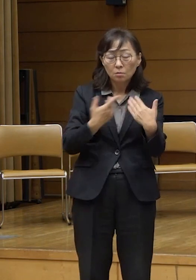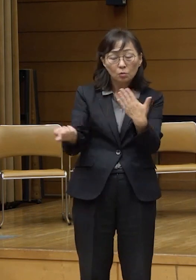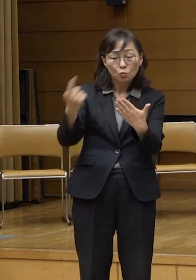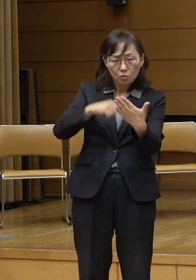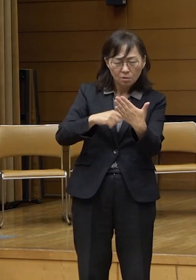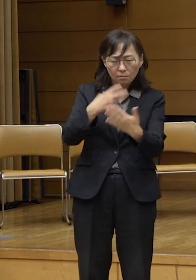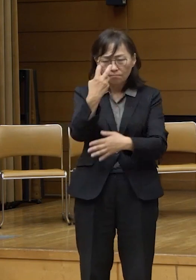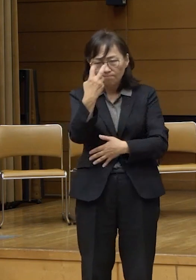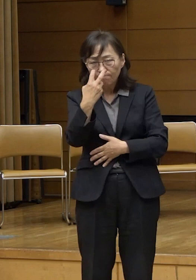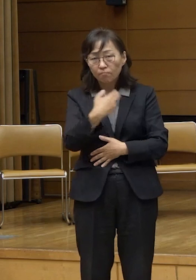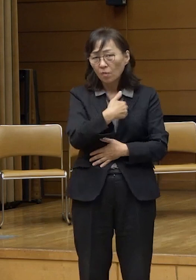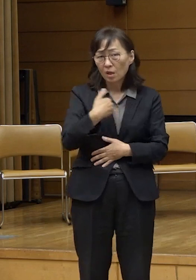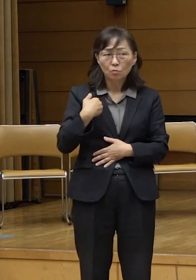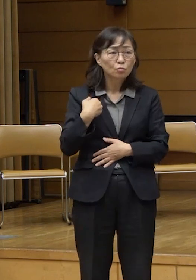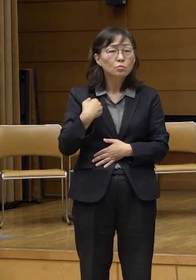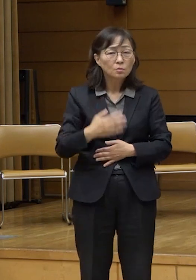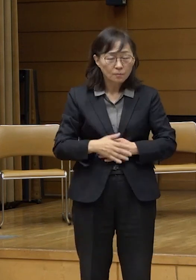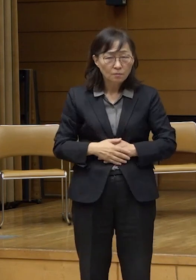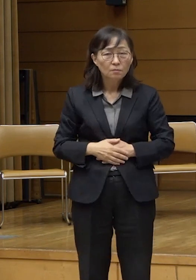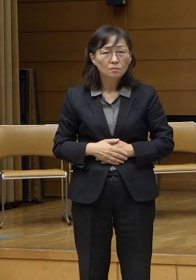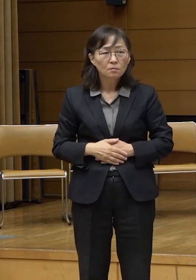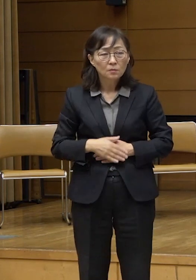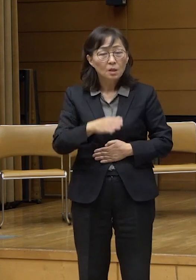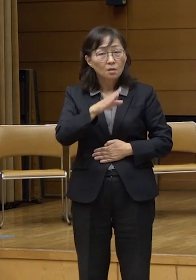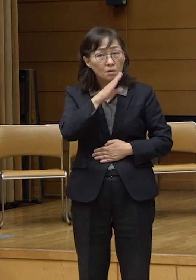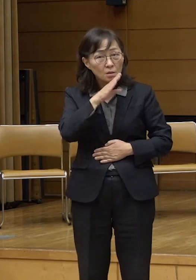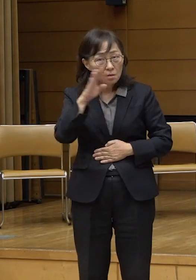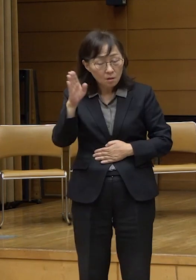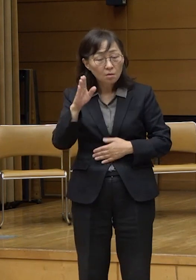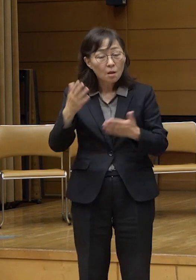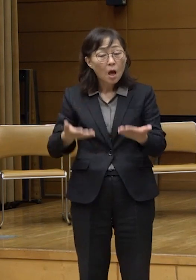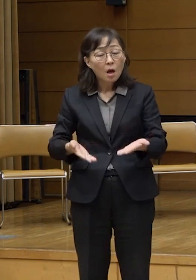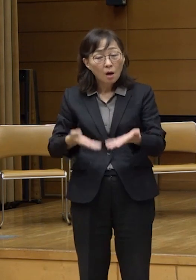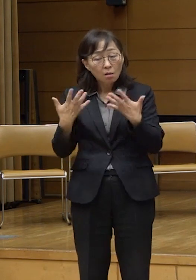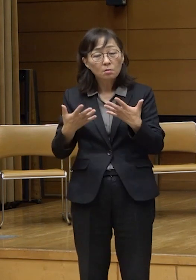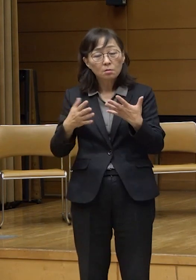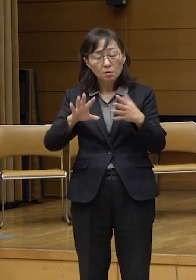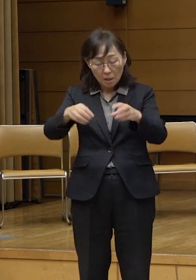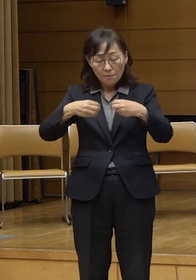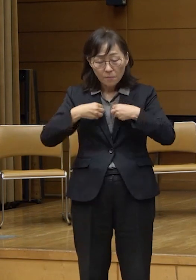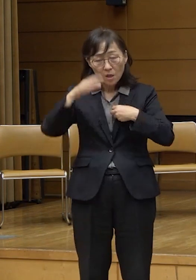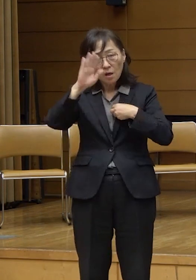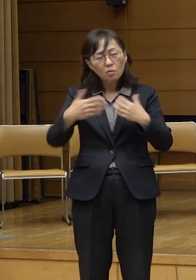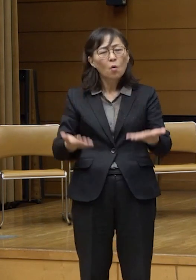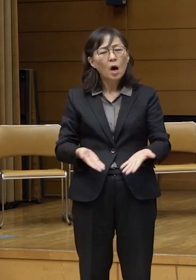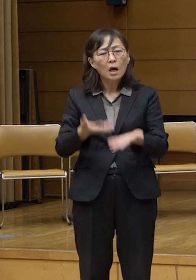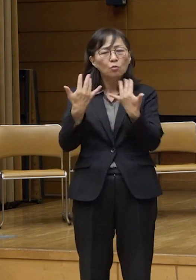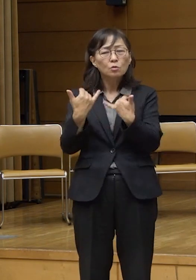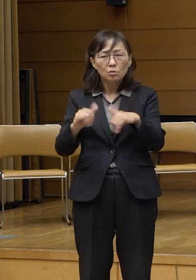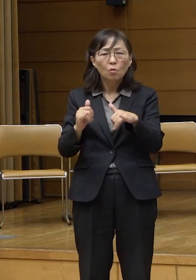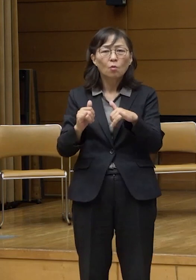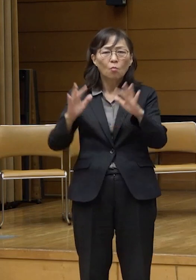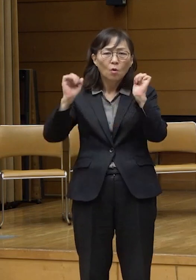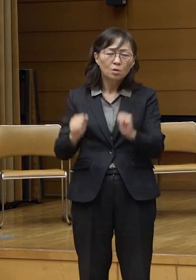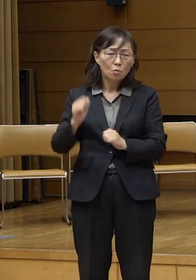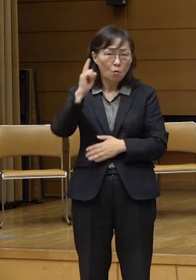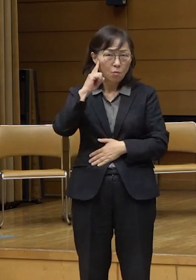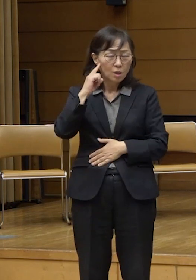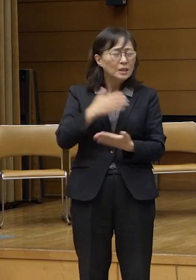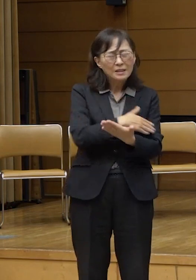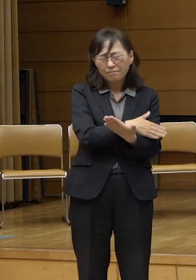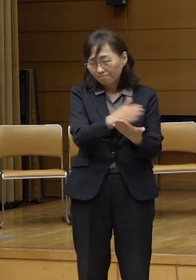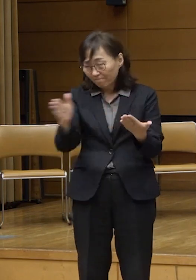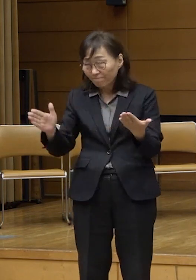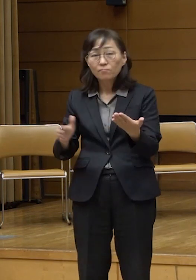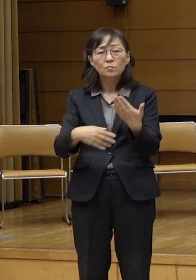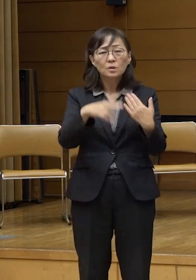は、軽く住んでいる方は必ずおられるし、全ての方が検査をしているわけでもないので、仕事しながら